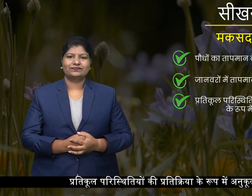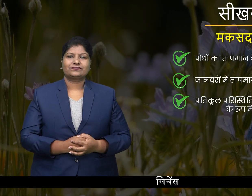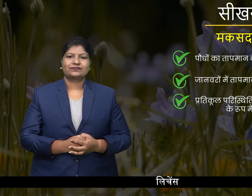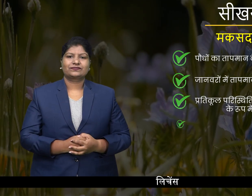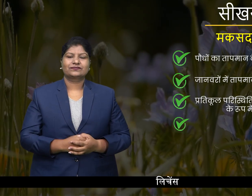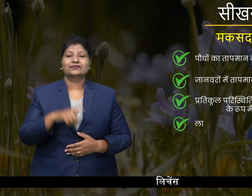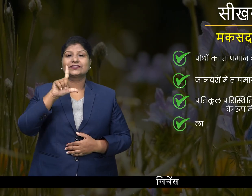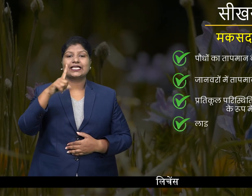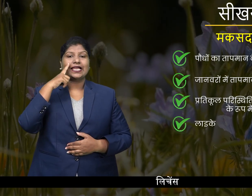लीचेज।